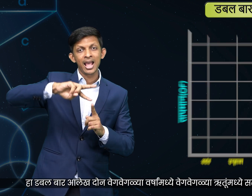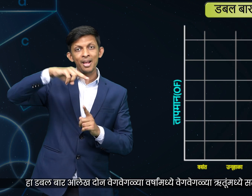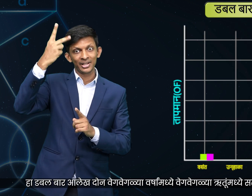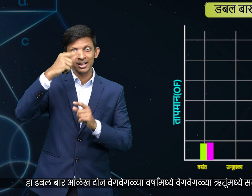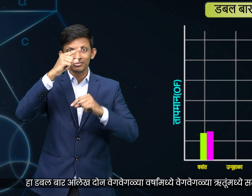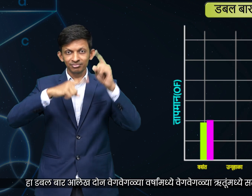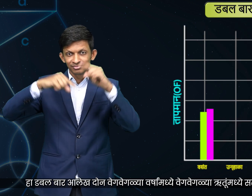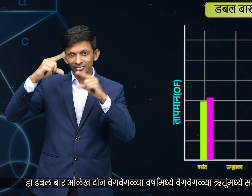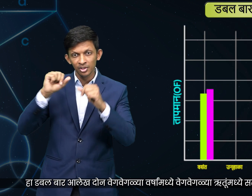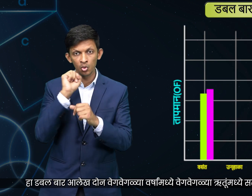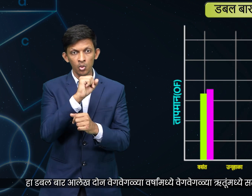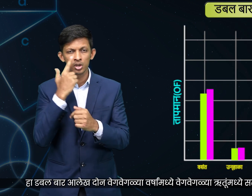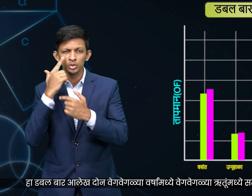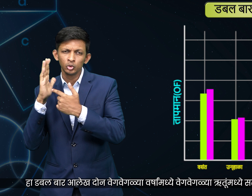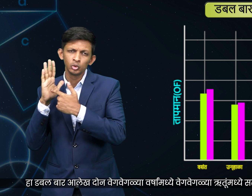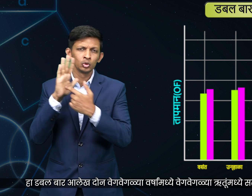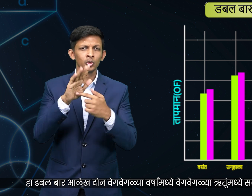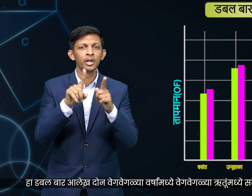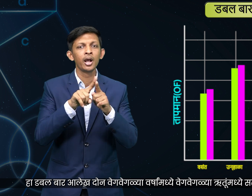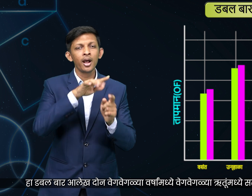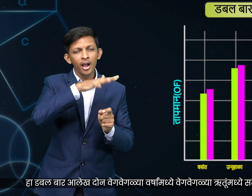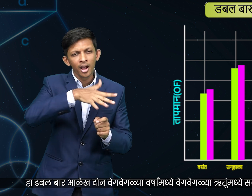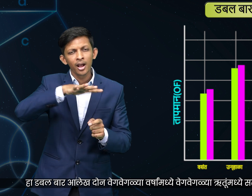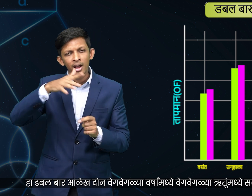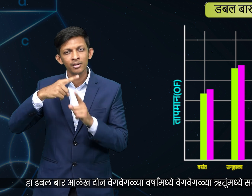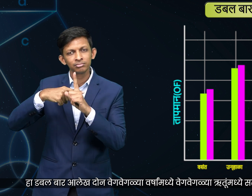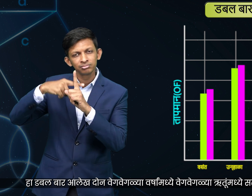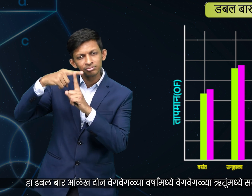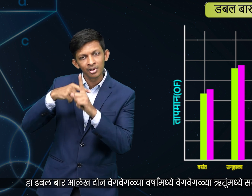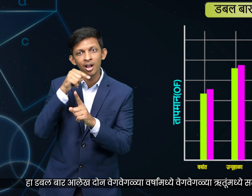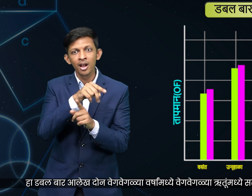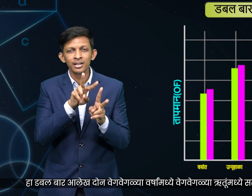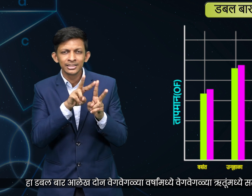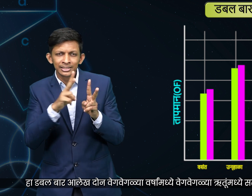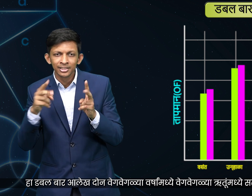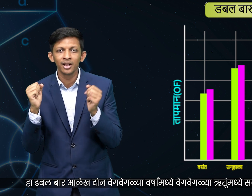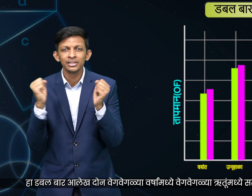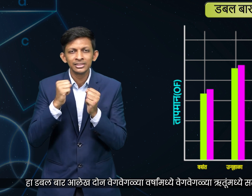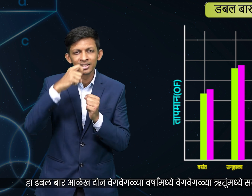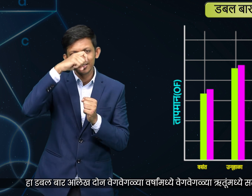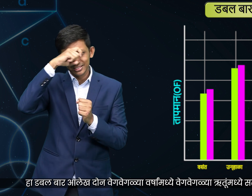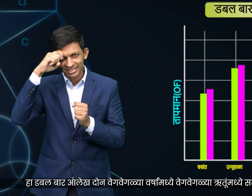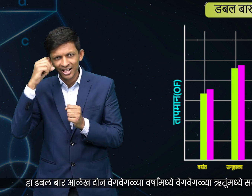हा डबल बार आलेख दोन वेगवेगळ्या वर्षांमध्ये वेगवेगळ्या ऋतूंमध्ये सरासरी तापमान दर्शवतो.